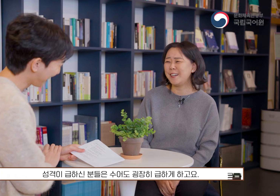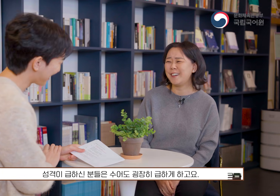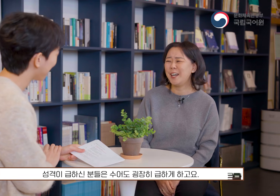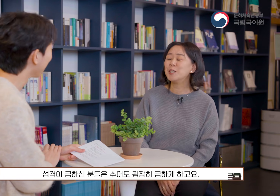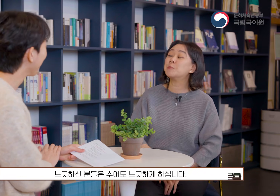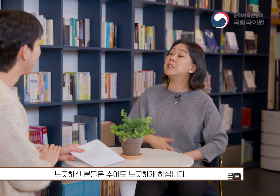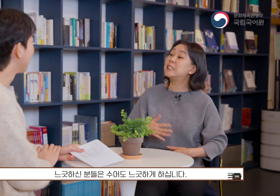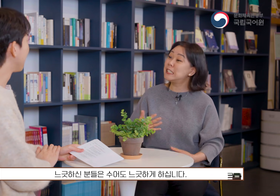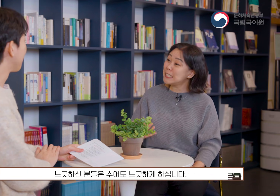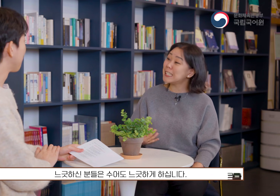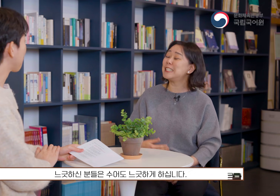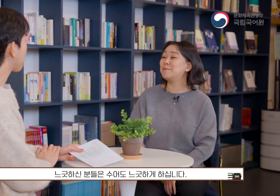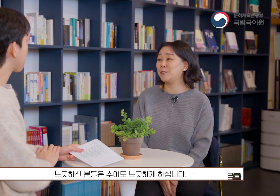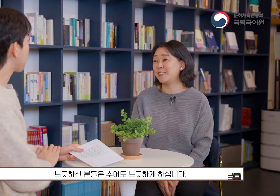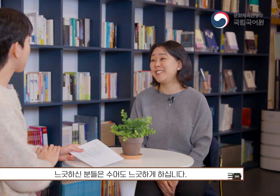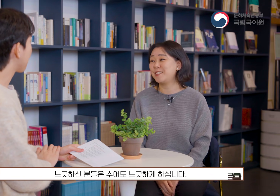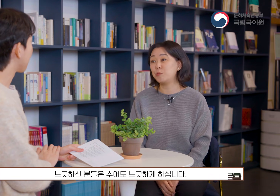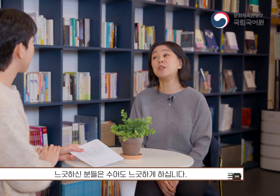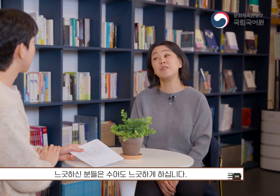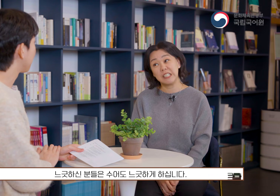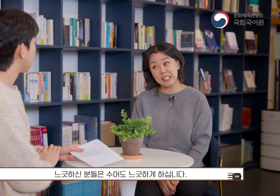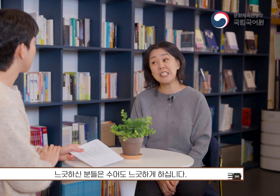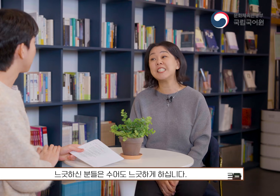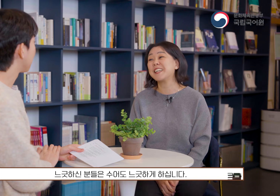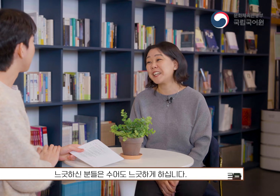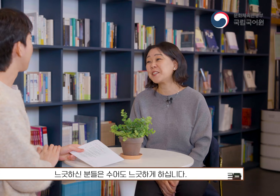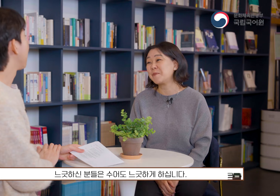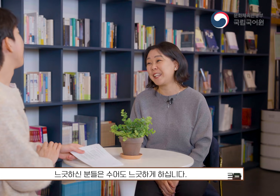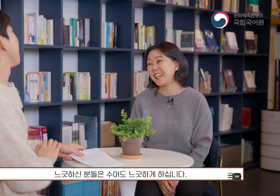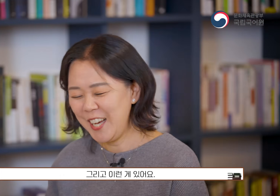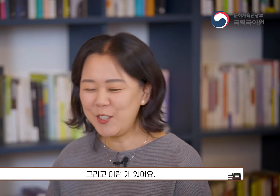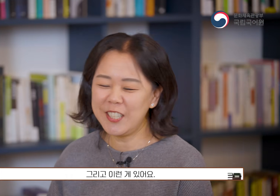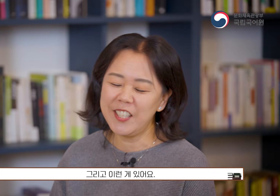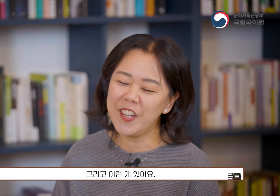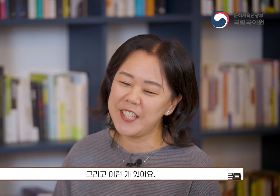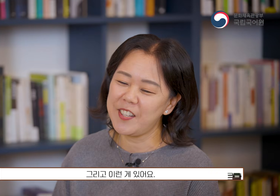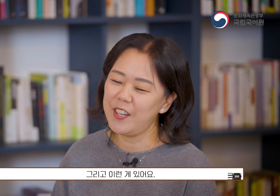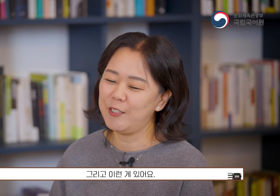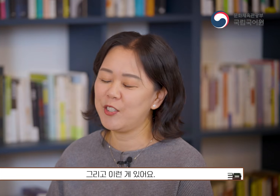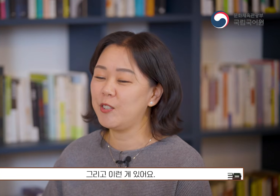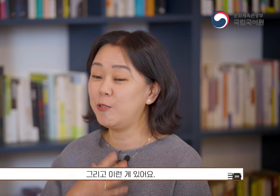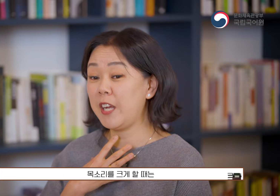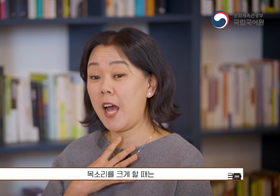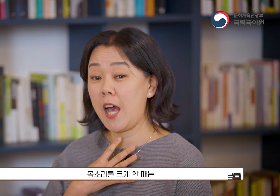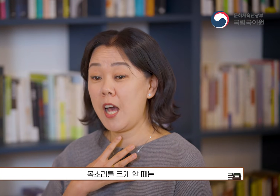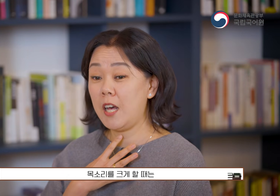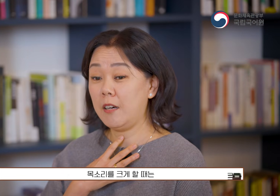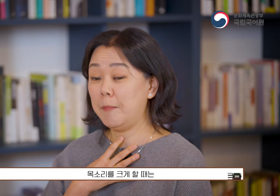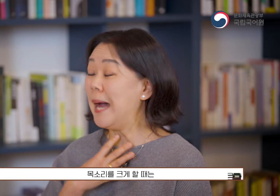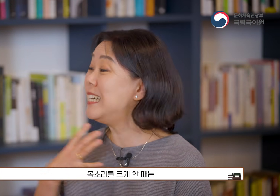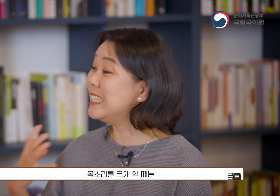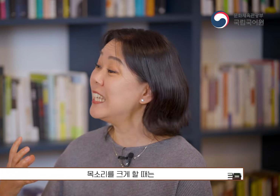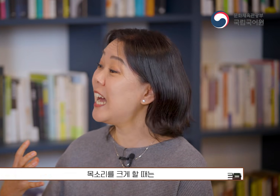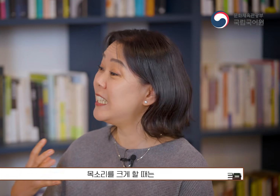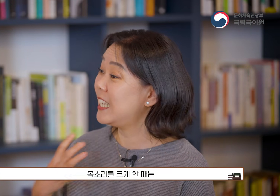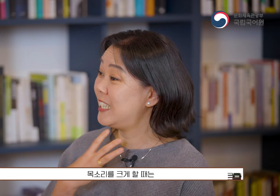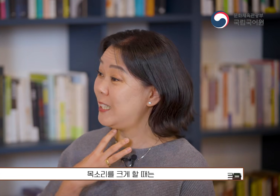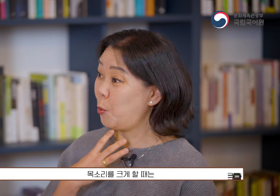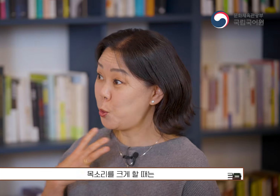네. 좀 느긋하신 분들은 네. 수어도 느긋하게 하십니다. 그리고 이런 게 있어요. 네. 우리가 말을 크게 할 때는, 음. 목소리를